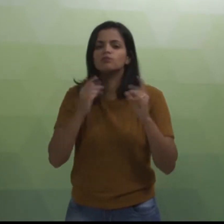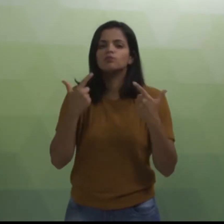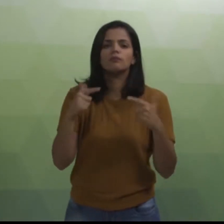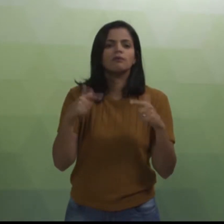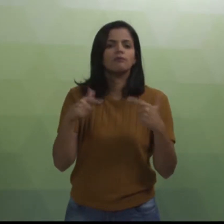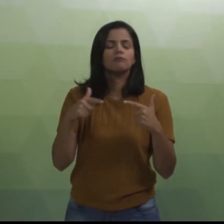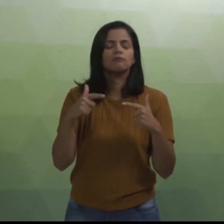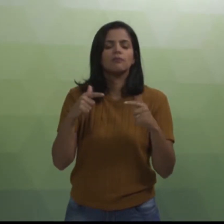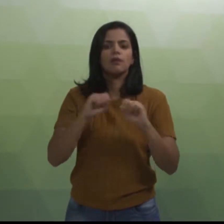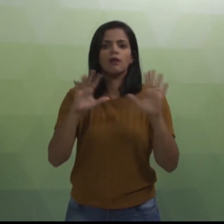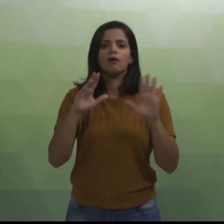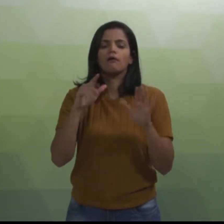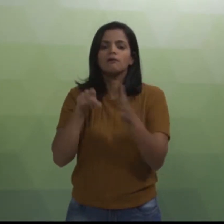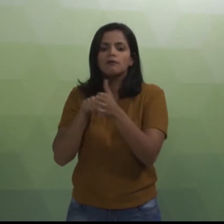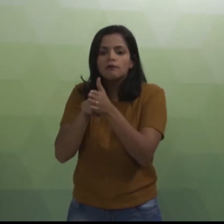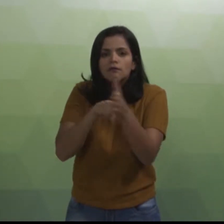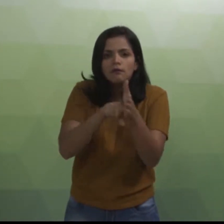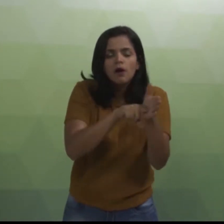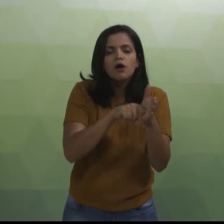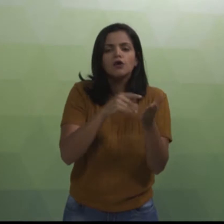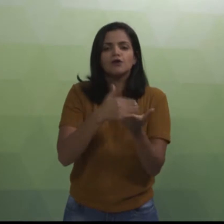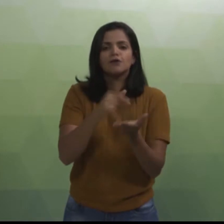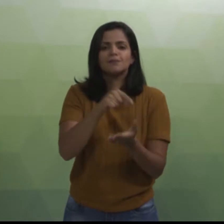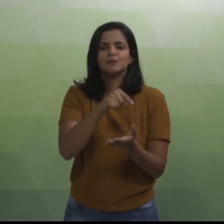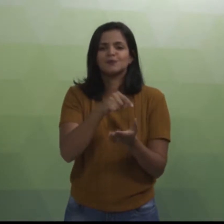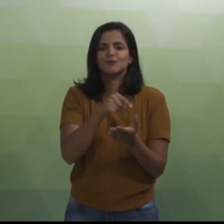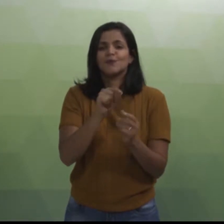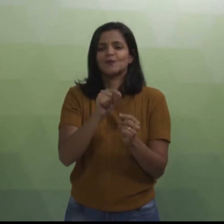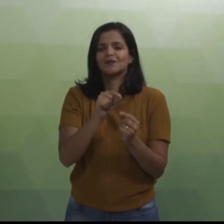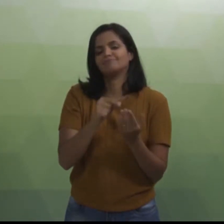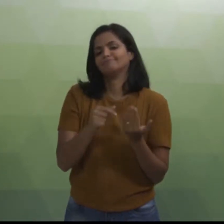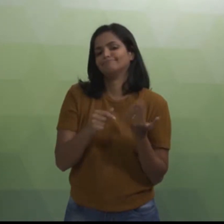comunicação. Então, para que haja clareza na informação.